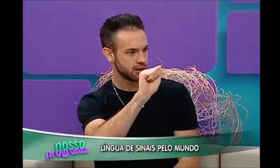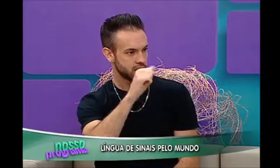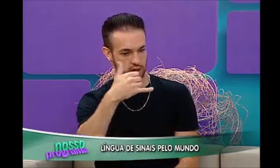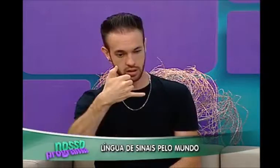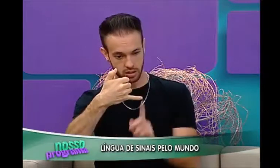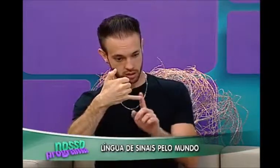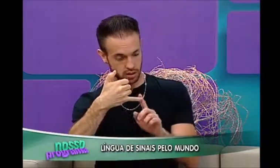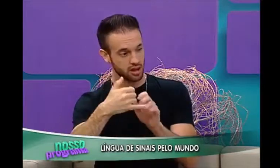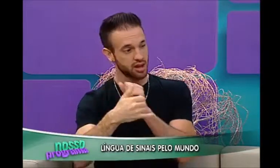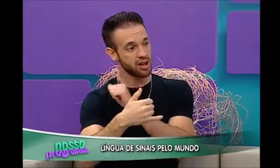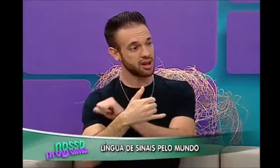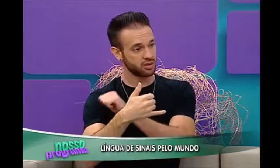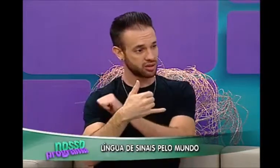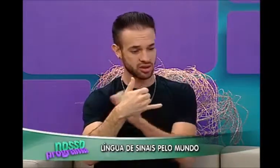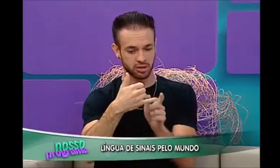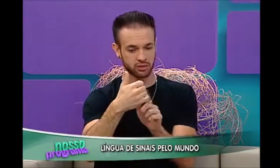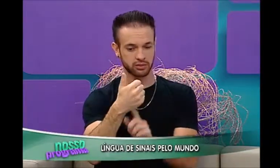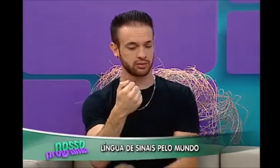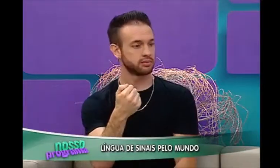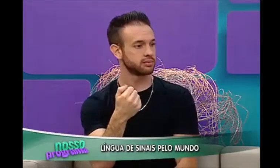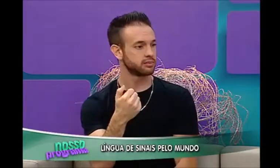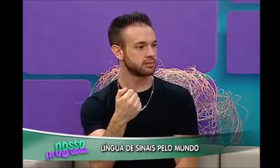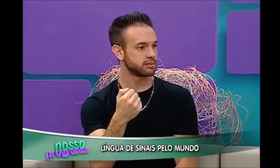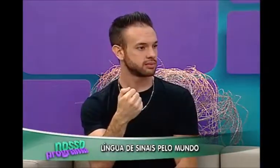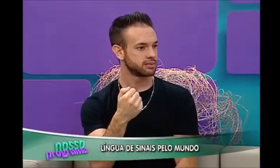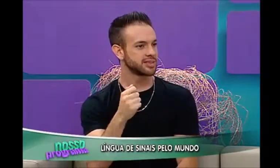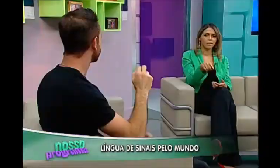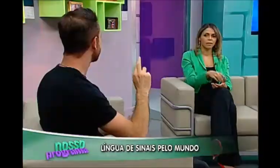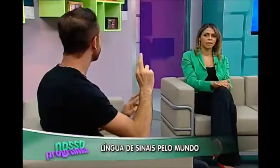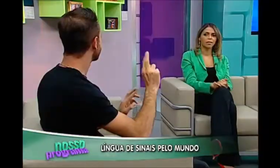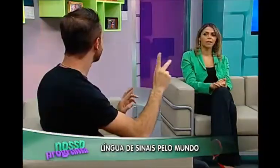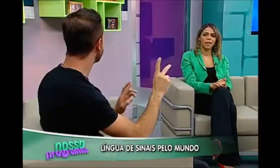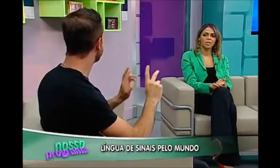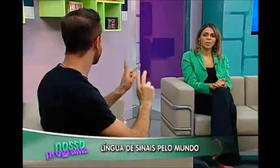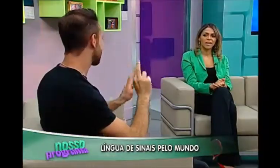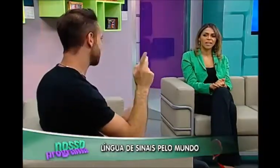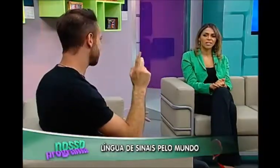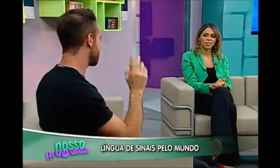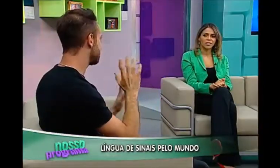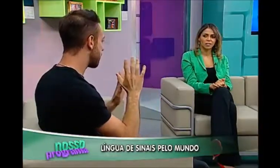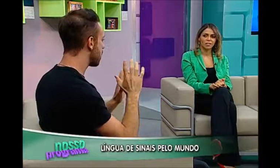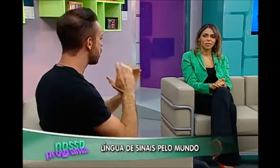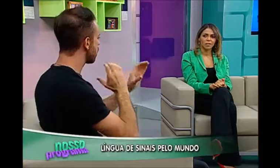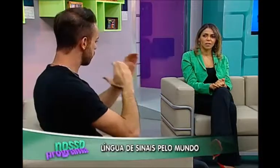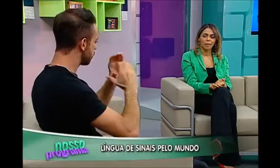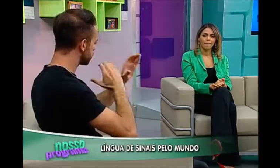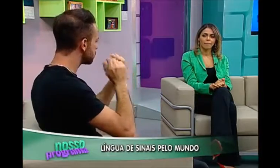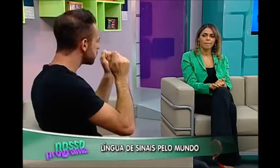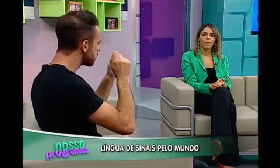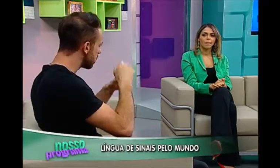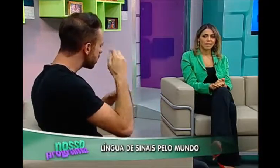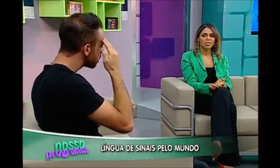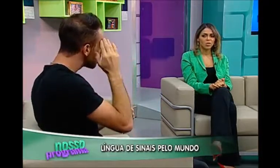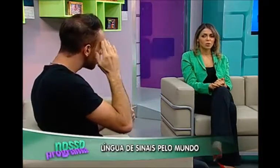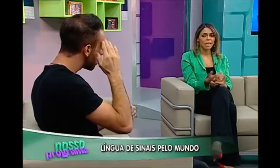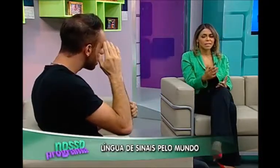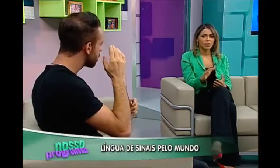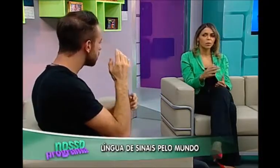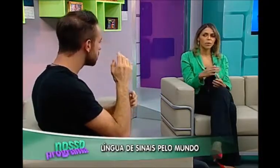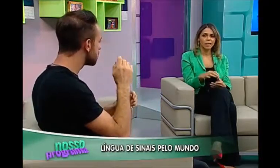sinal de caneta aqui em São Paulo é assim, no Rio de Janeiro é assim. É diferente. Mas a gente consegue se